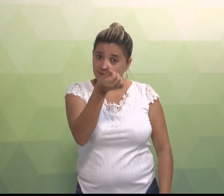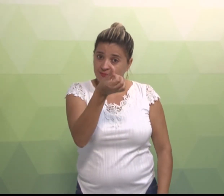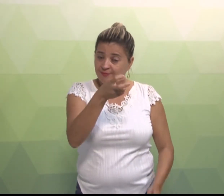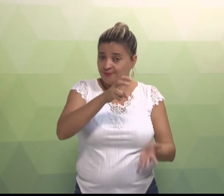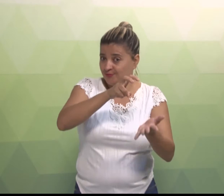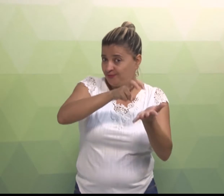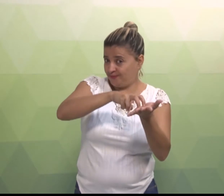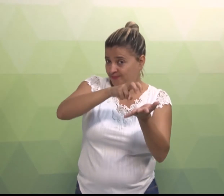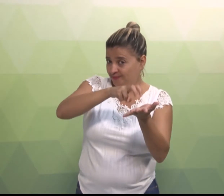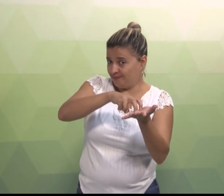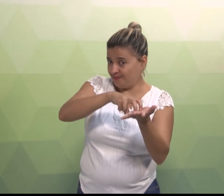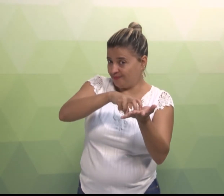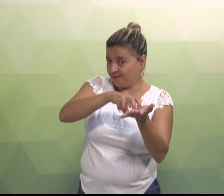6 da manhã.